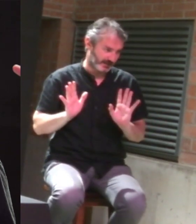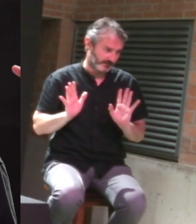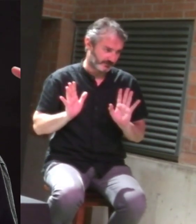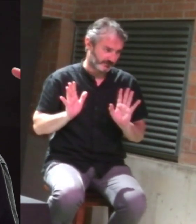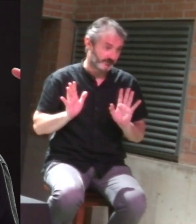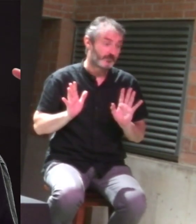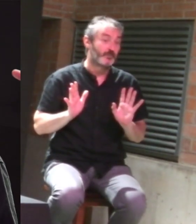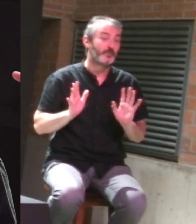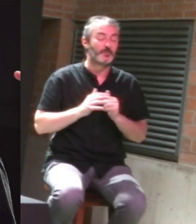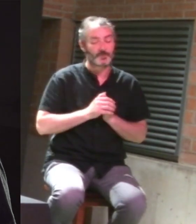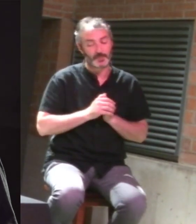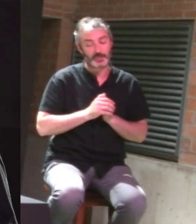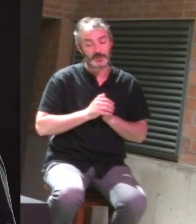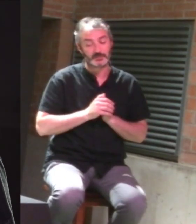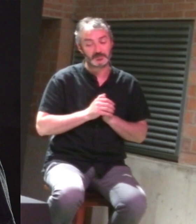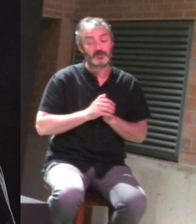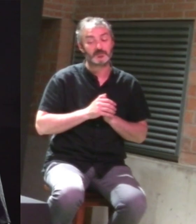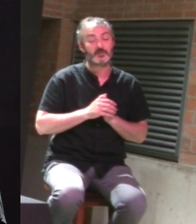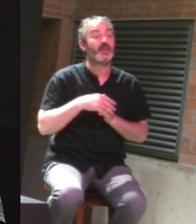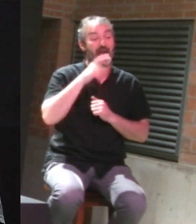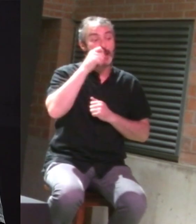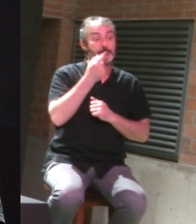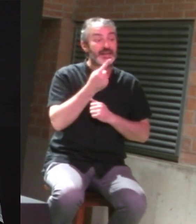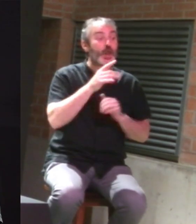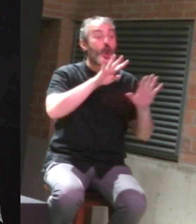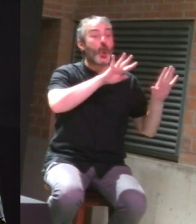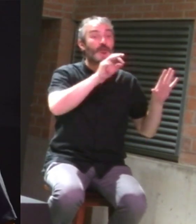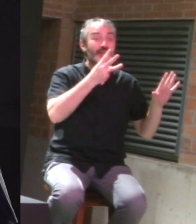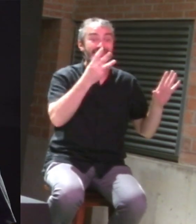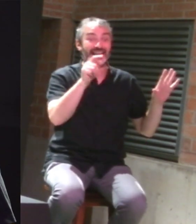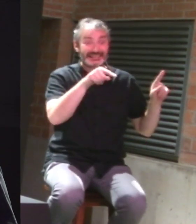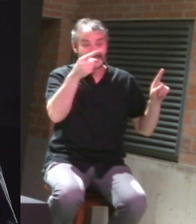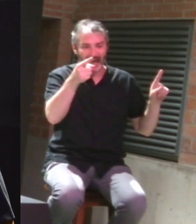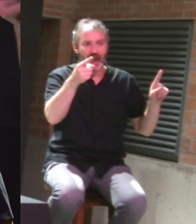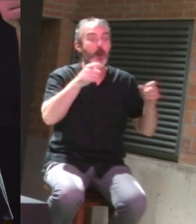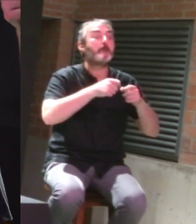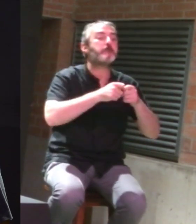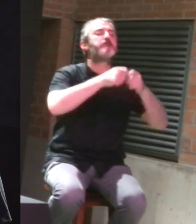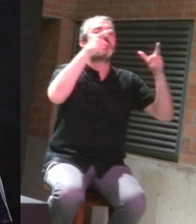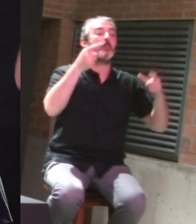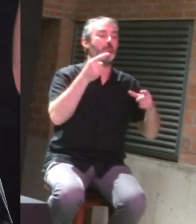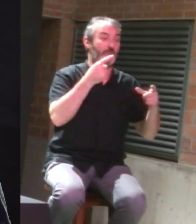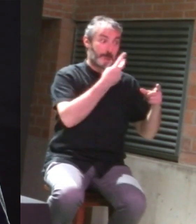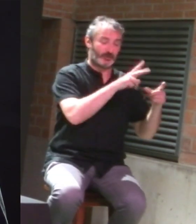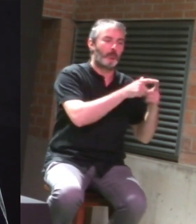Esa cifra se incrementa bastante, en 1930 pasa a ser el